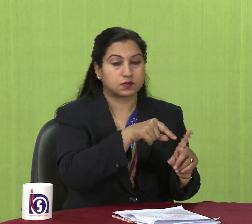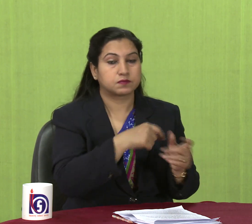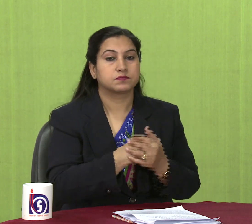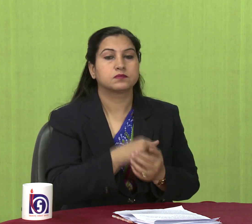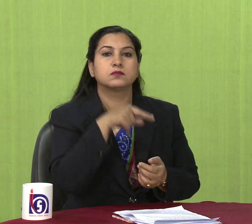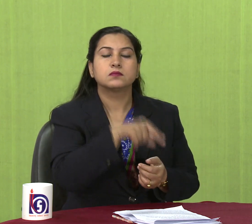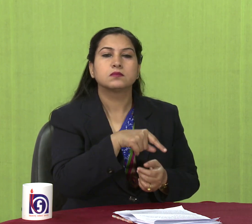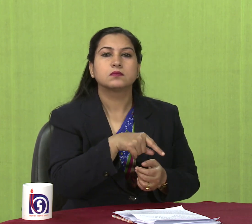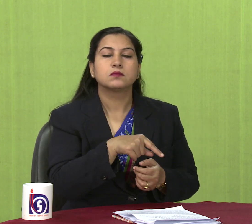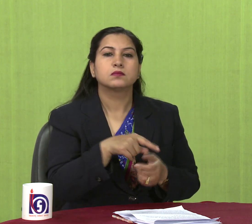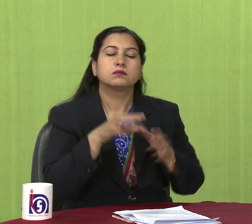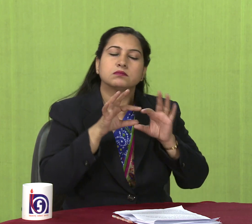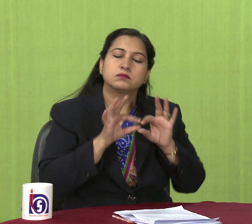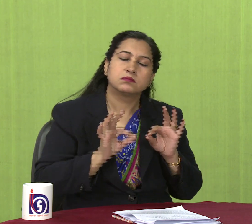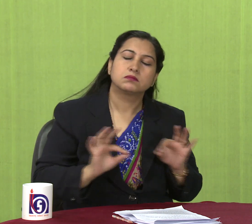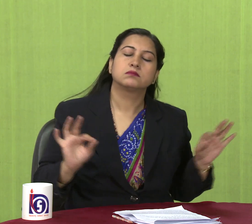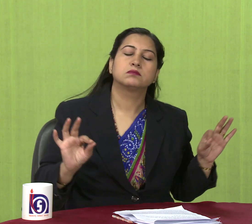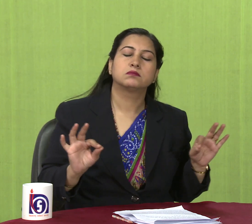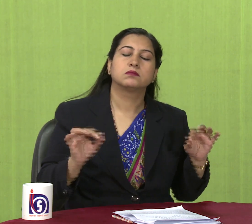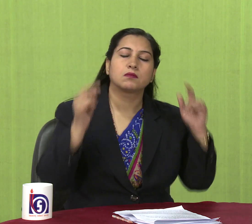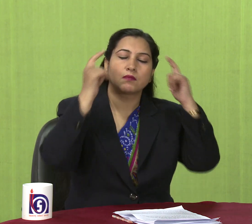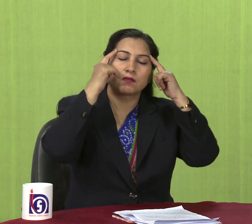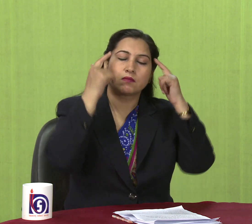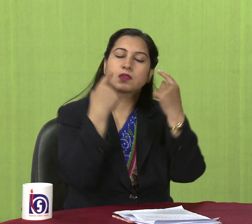उसकी सहजता समाप्त हो जाती है